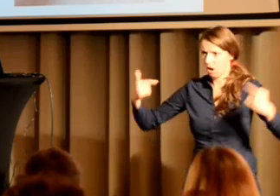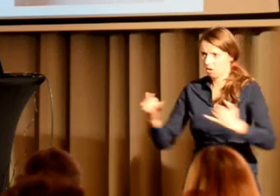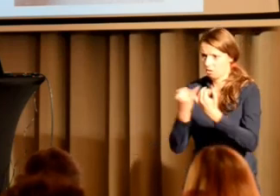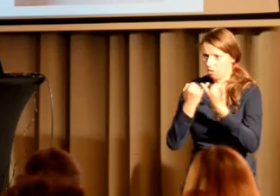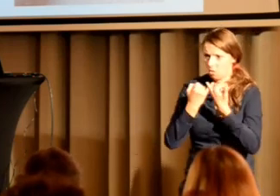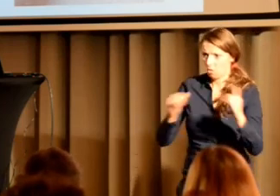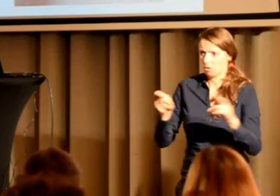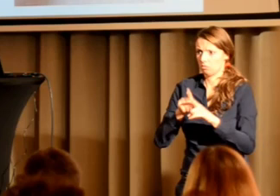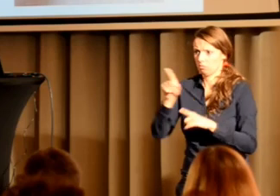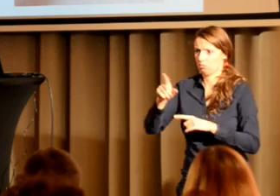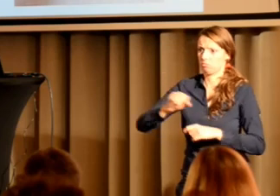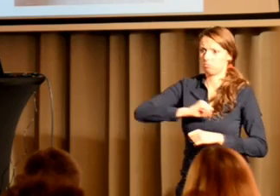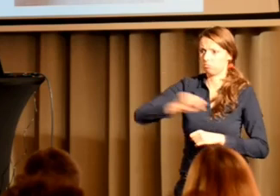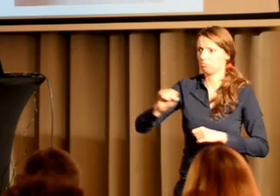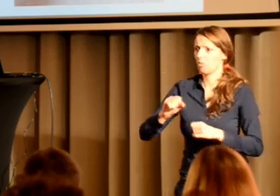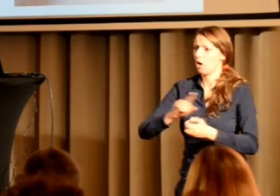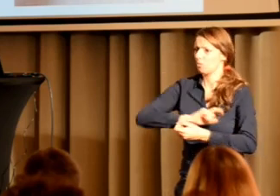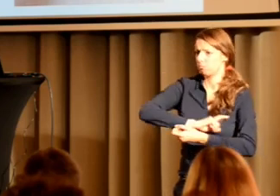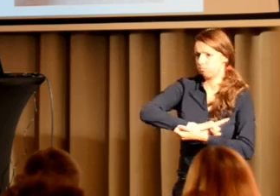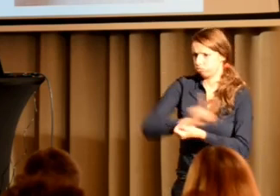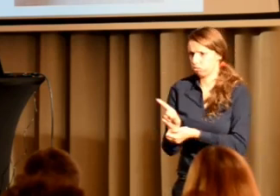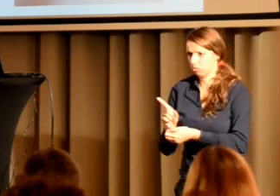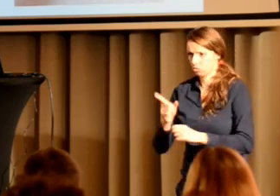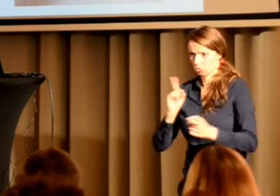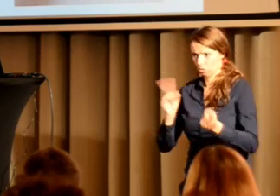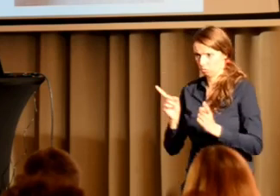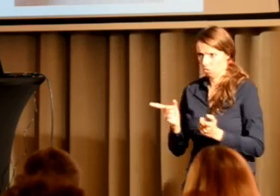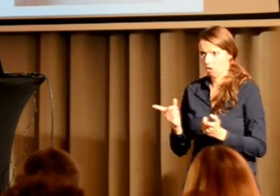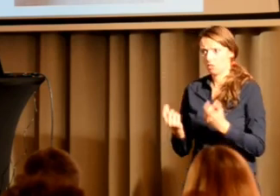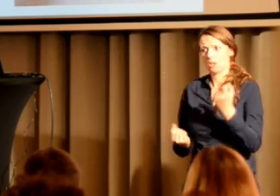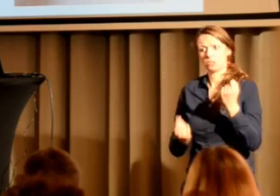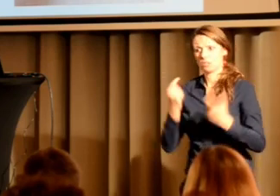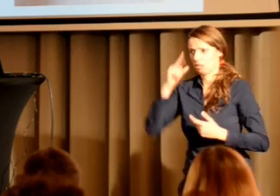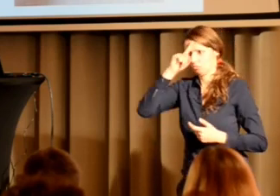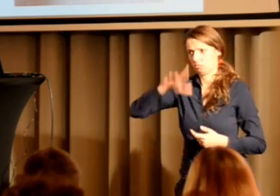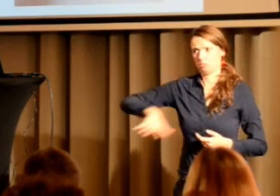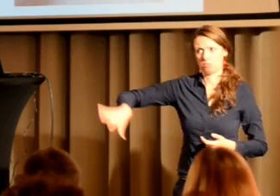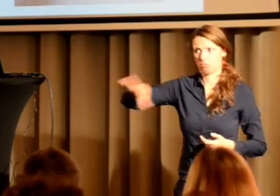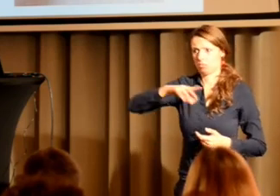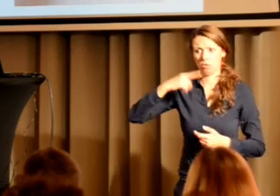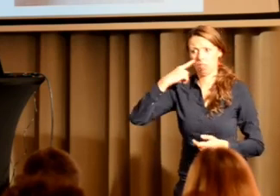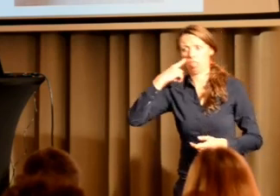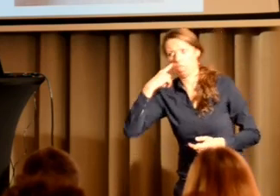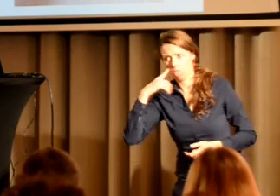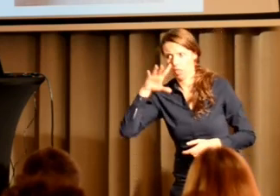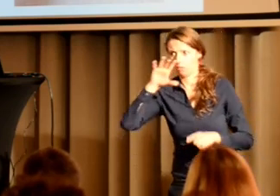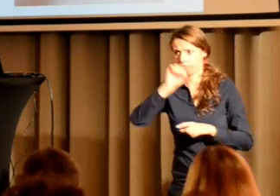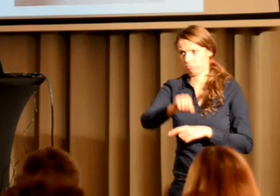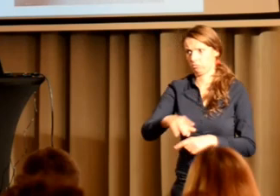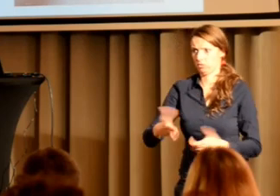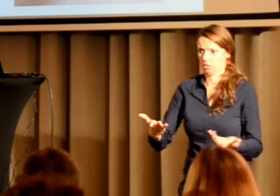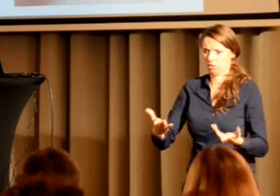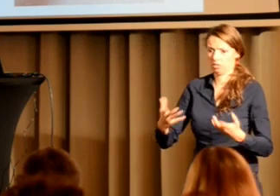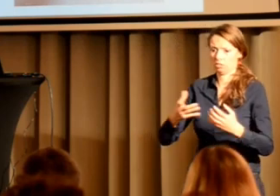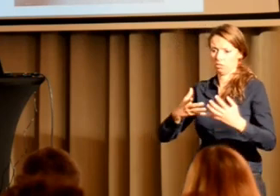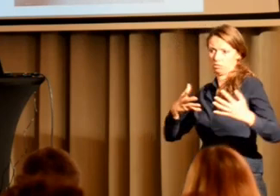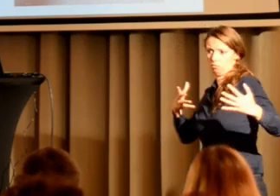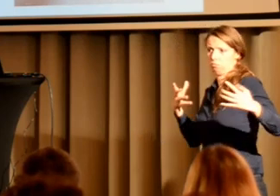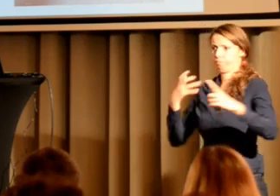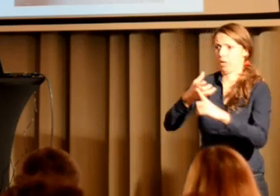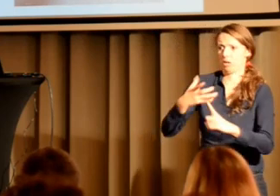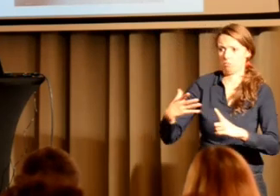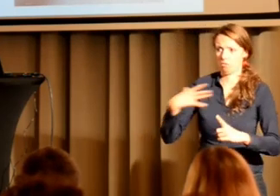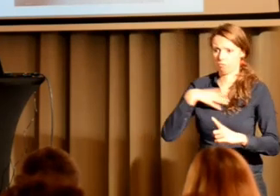samochodami, które osiągają duże prędkości. Nie zauważamy nawet, że po prostu zabijamy zwierzęta na tych drogach. Często